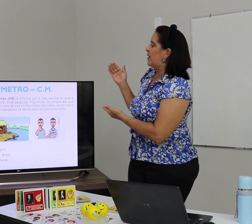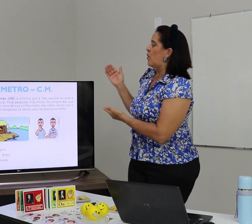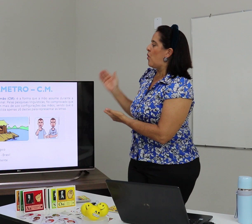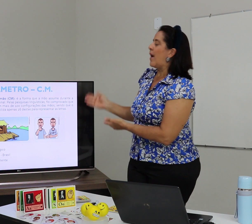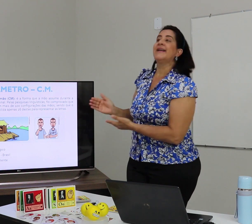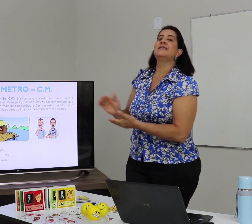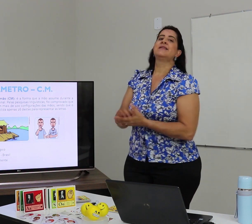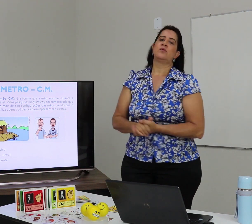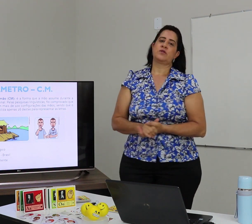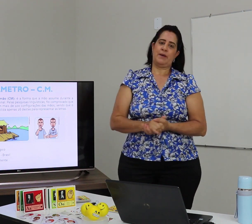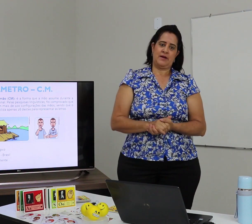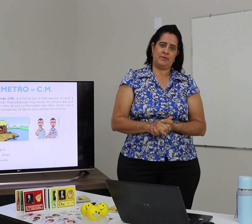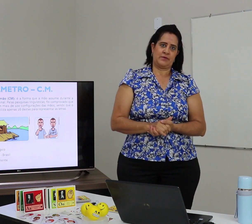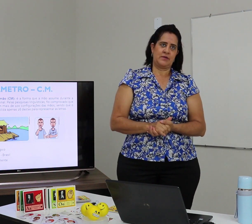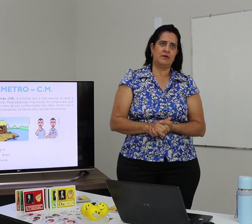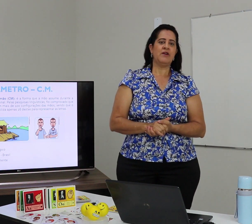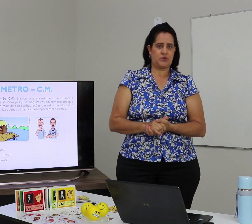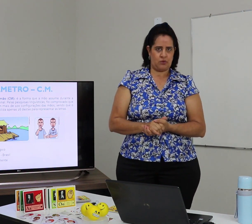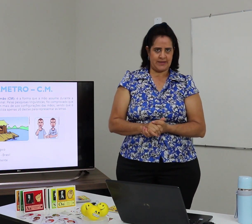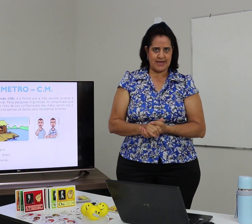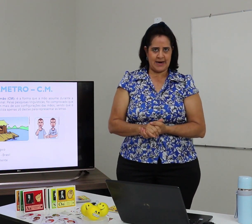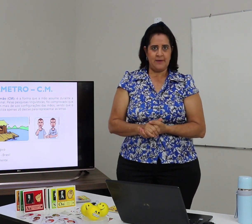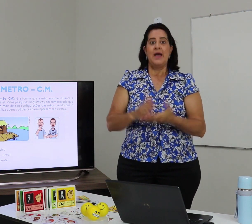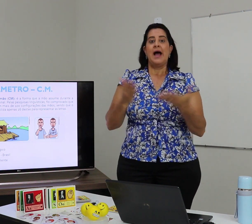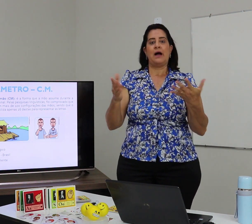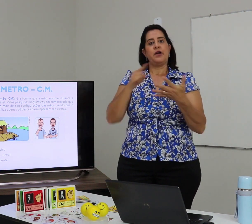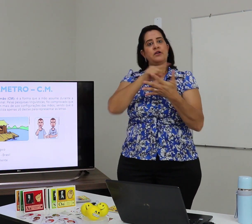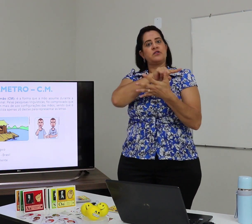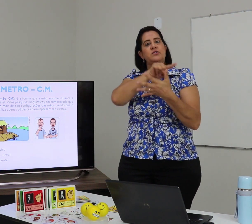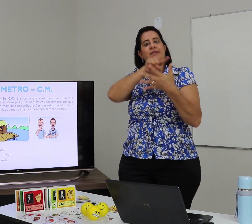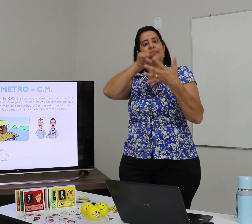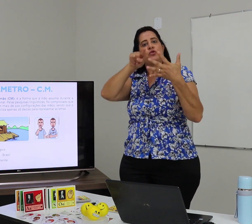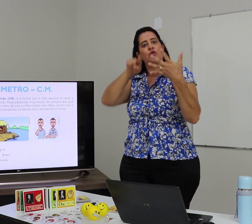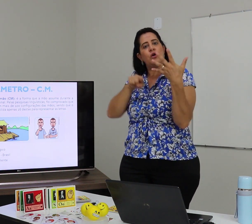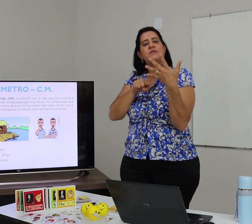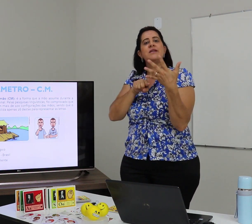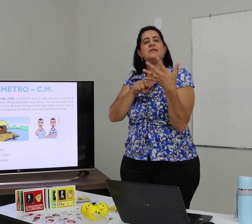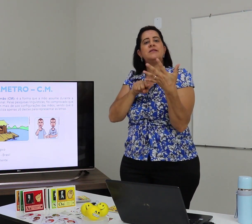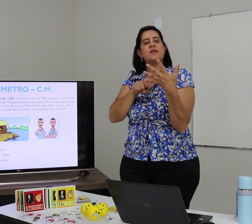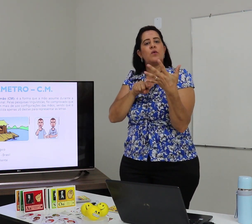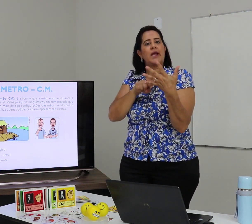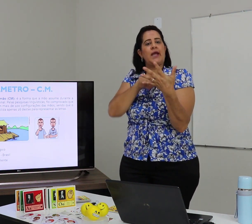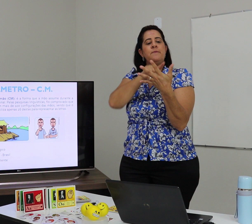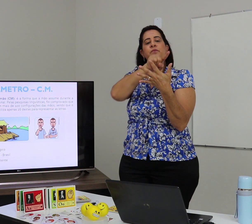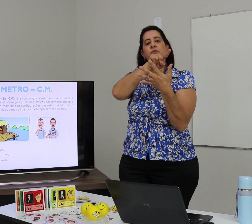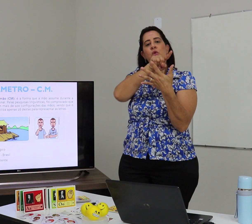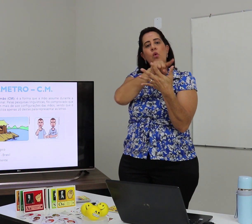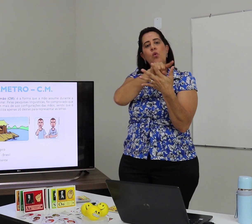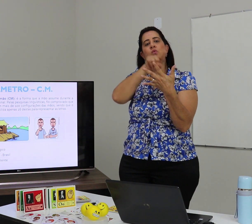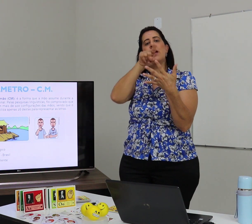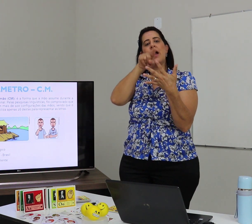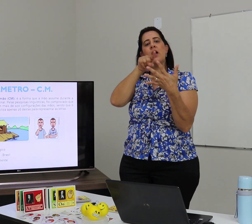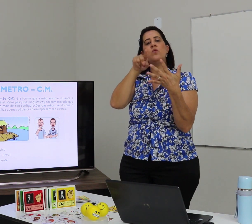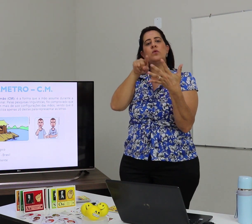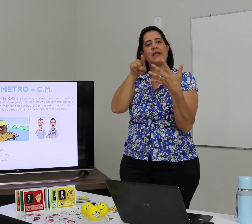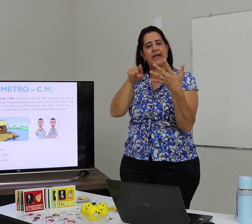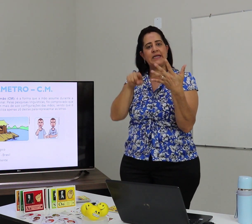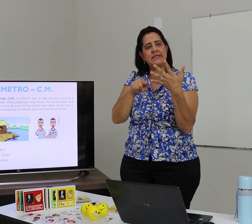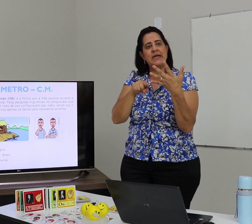entender quais são os parâmetros. Vamos começar? Agora nós vamos ver todos esses 5 aqui, um a um deles.